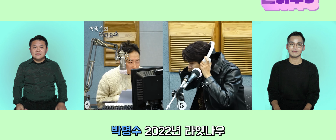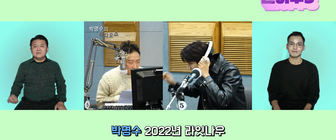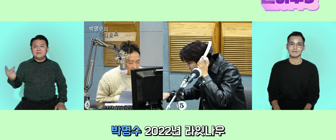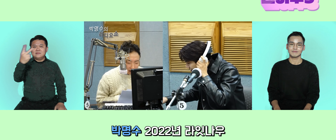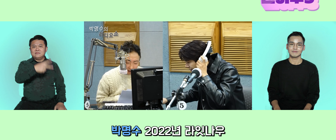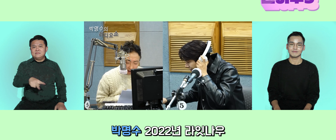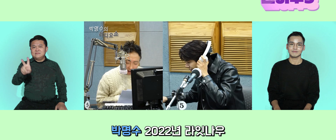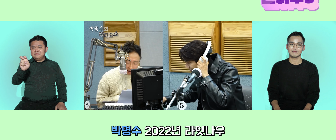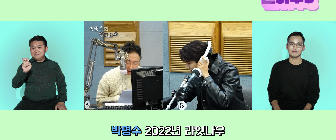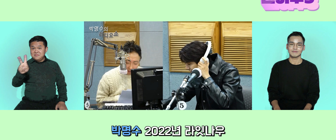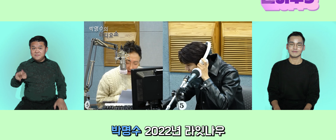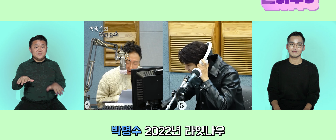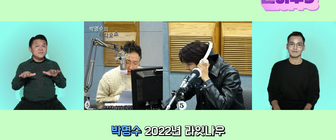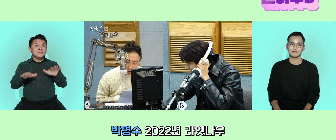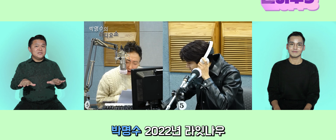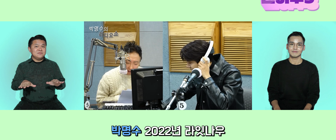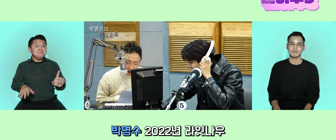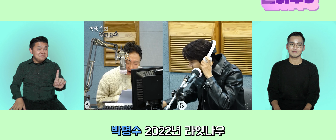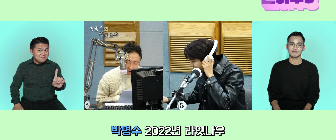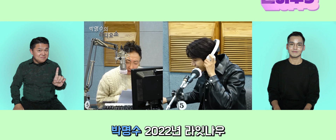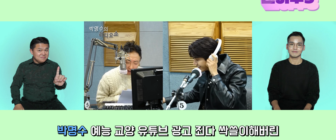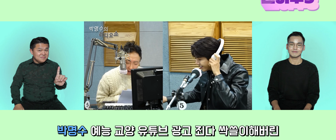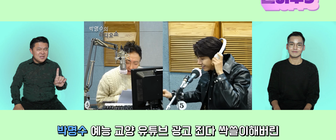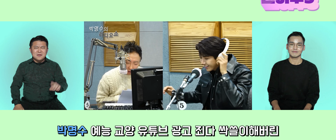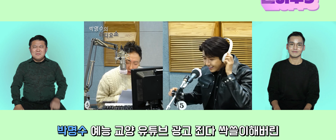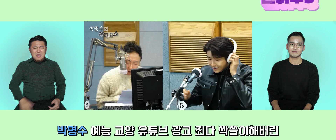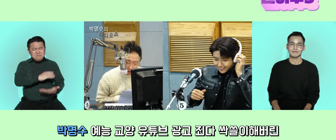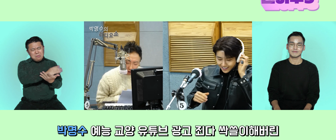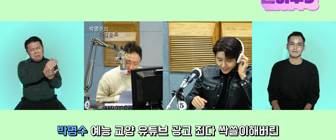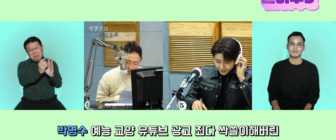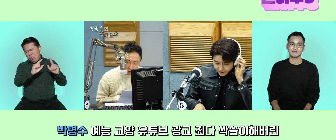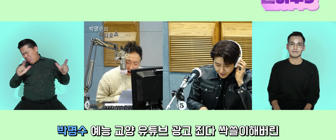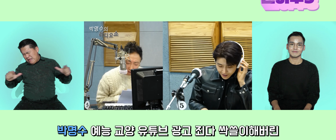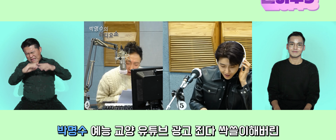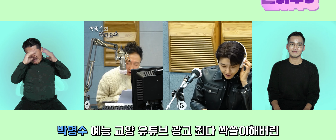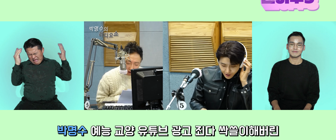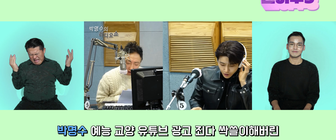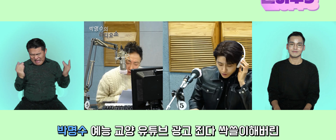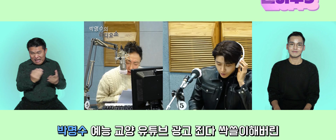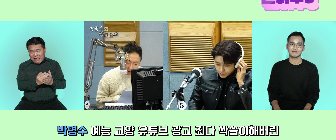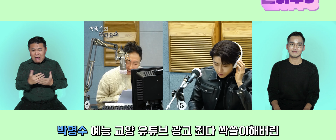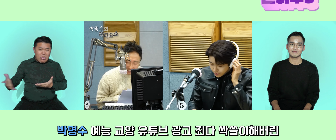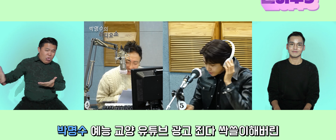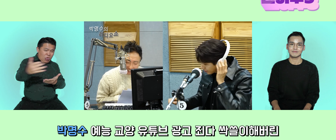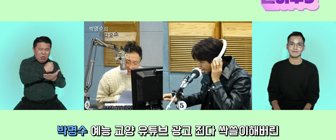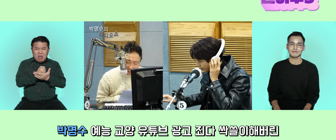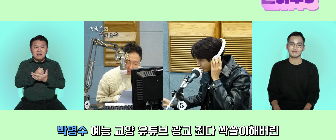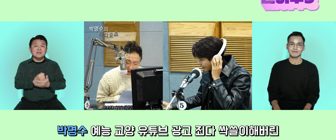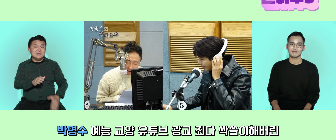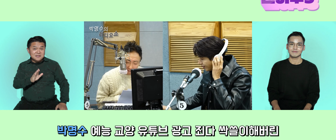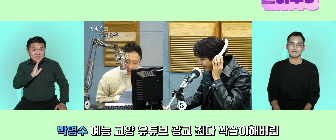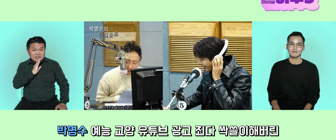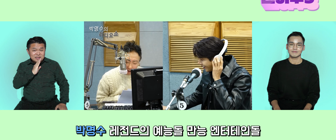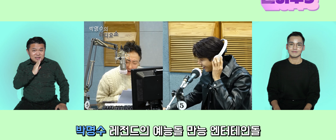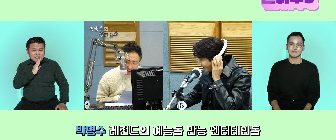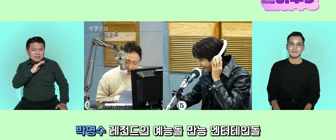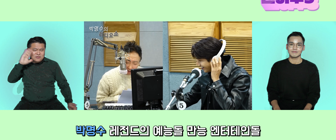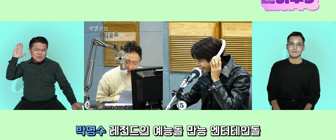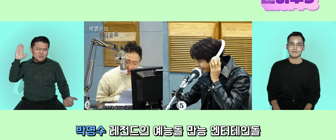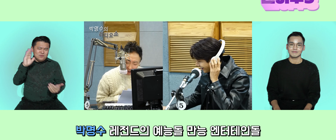2022년 라이나우 예능 교양 유튜브 광고 죄다 싹쓸이 해버린